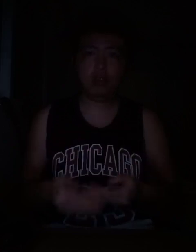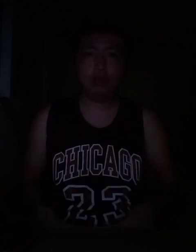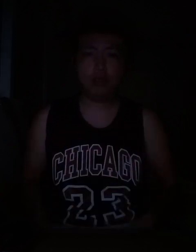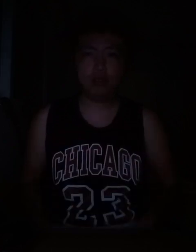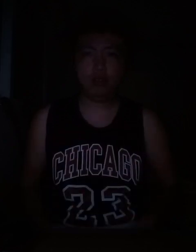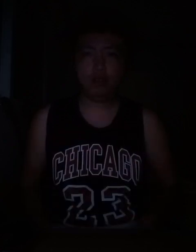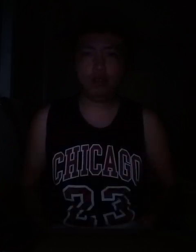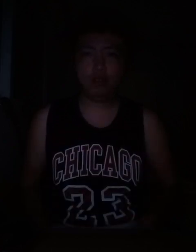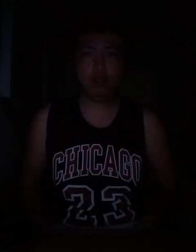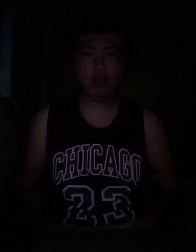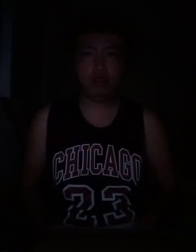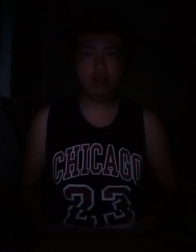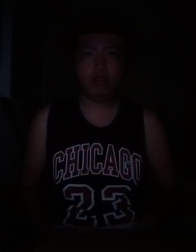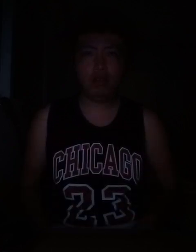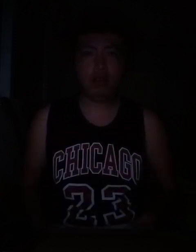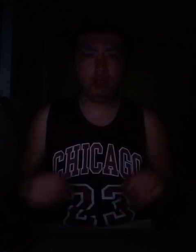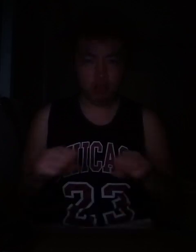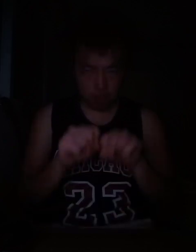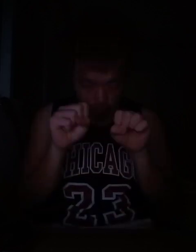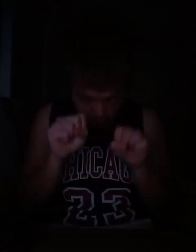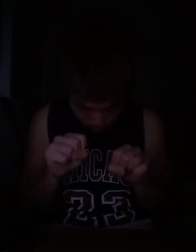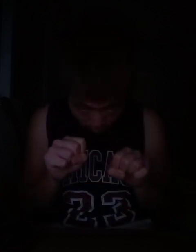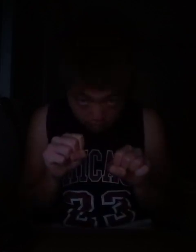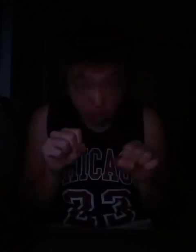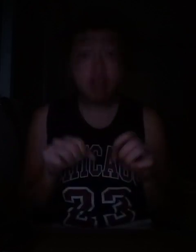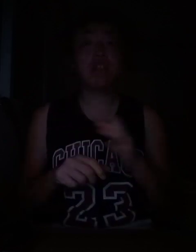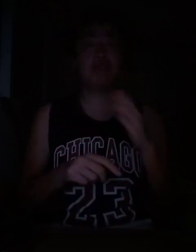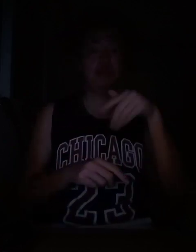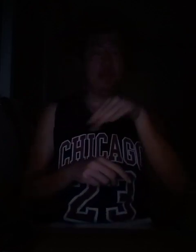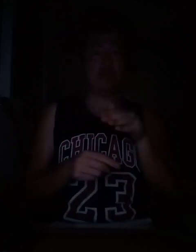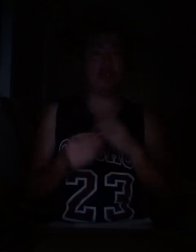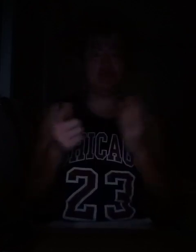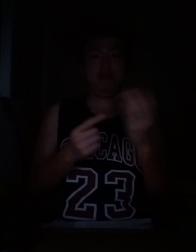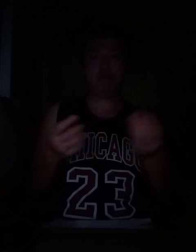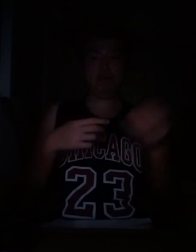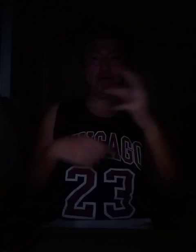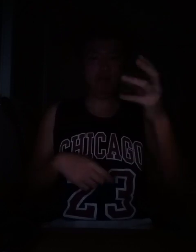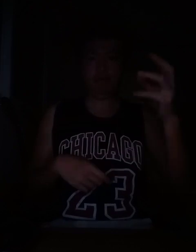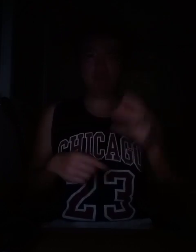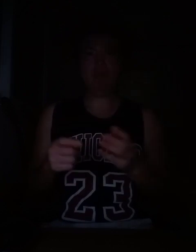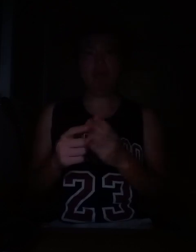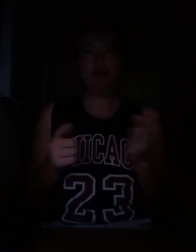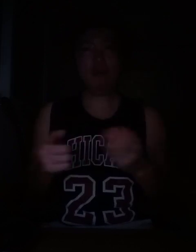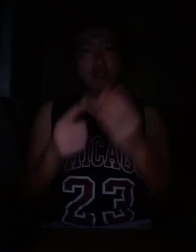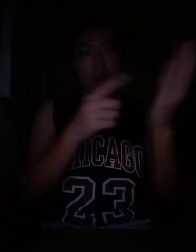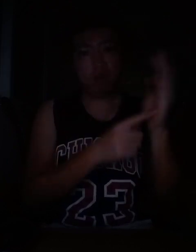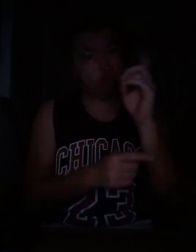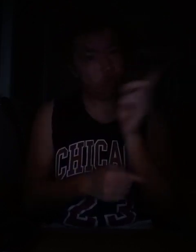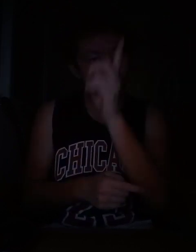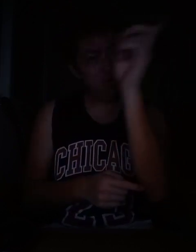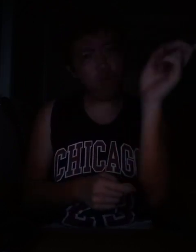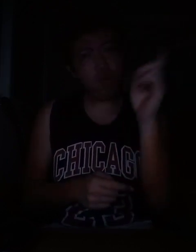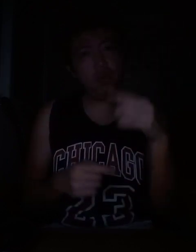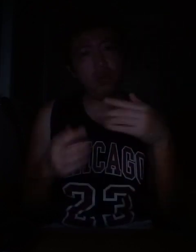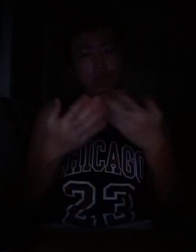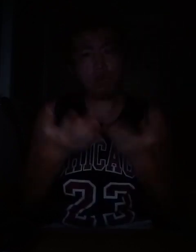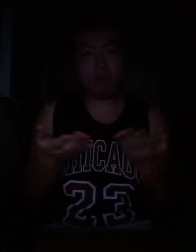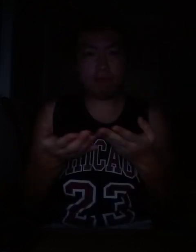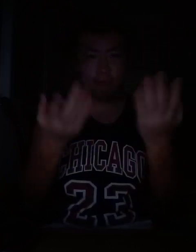알아보겠습니다. 박상진 특파원, 오키나와에 큰 피해를 남겼던 태풍이 북쪽으로 계속 올라가고 있는데 지금도 비가 많이